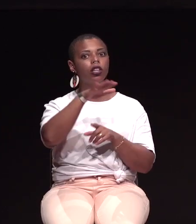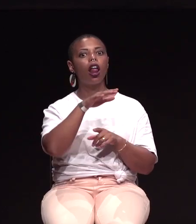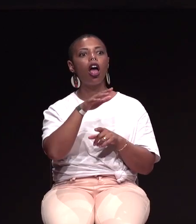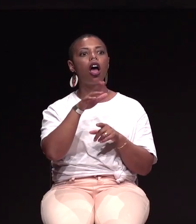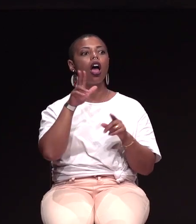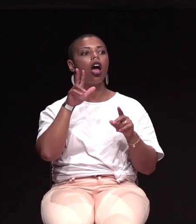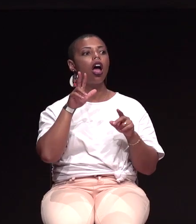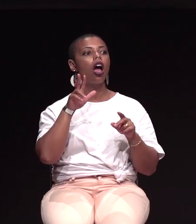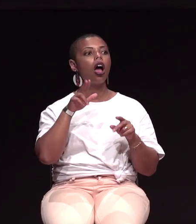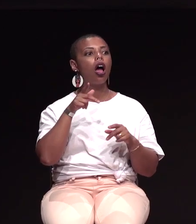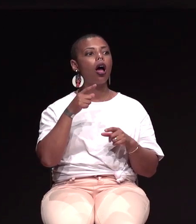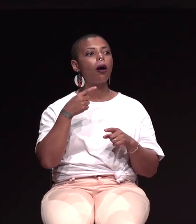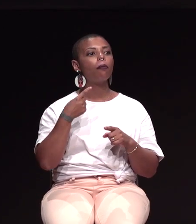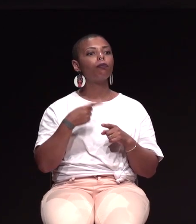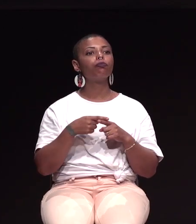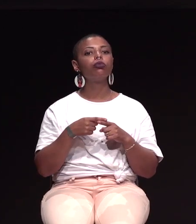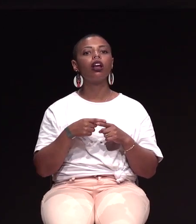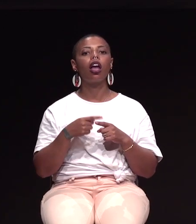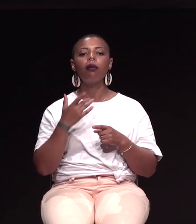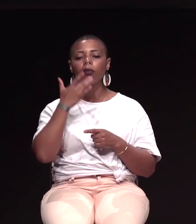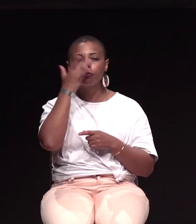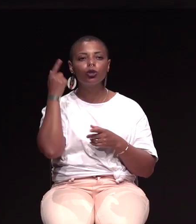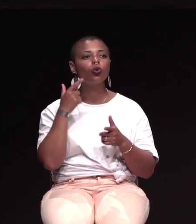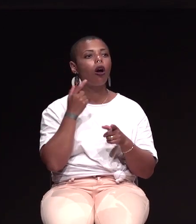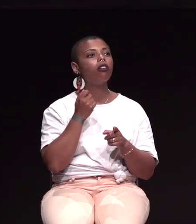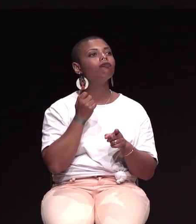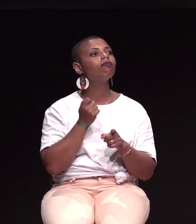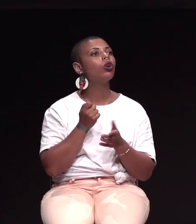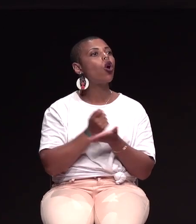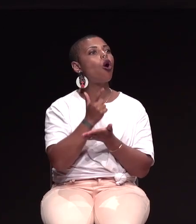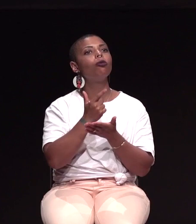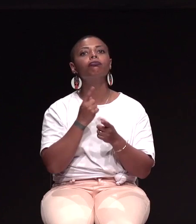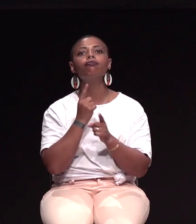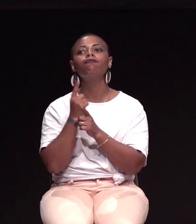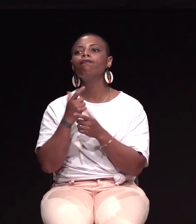acesso para as pessoas encontrarem esses livros.